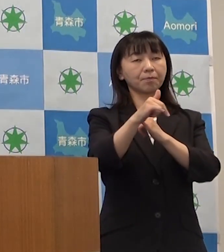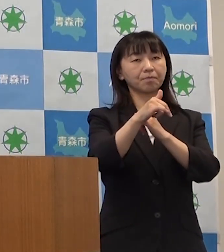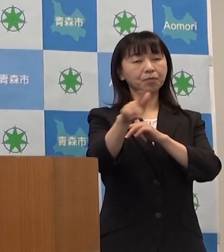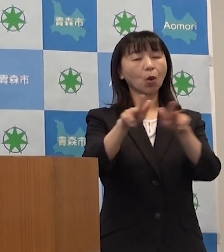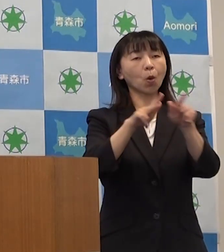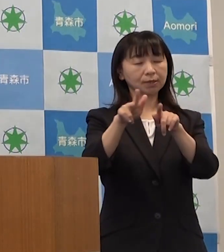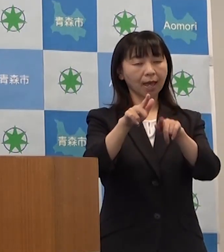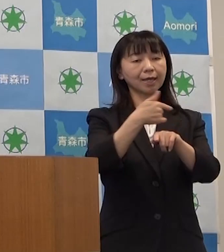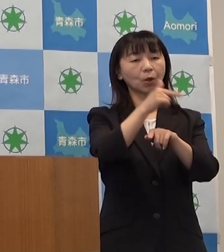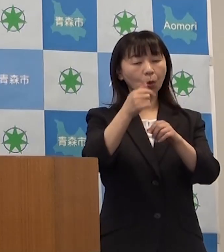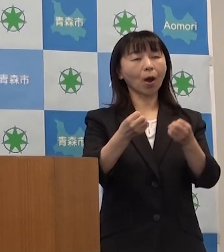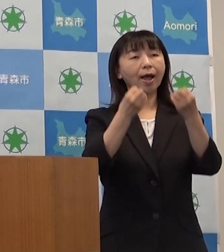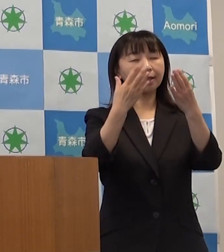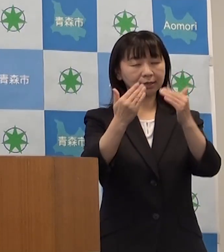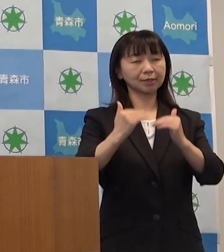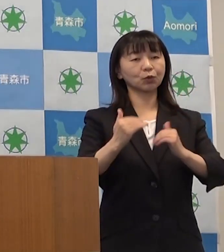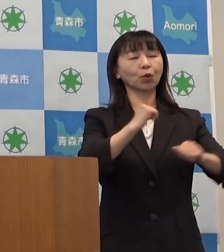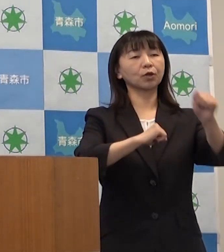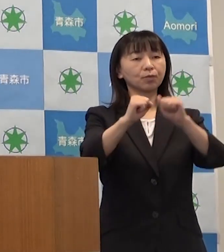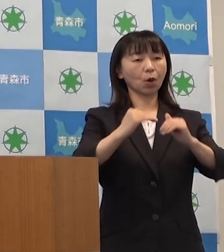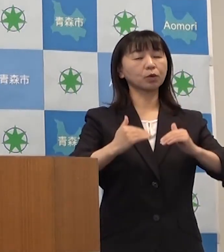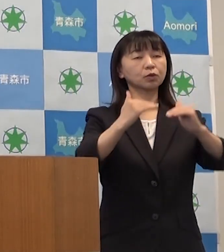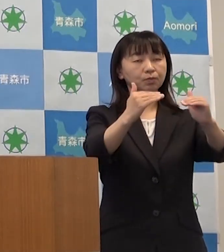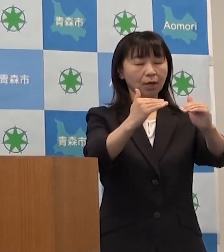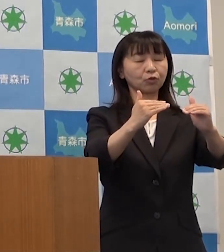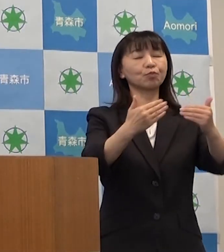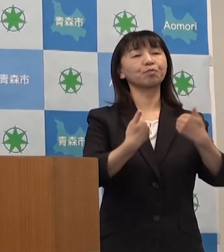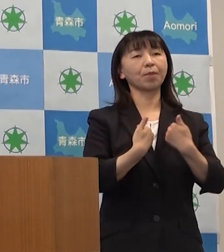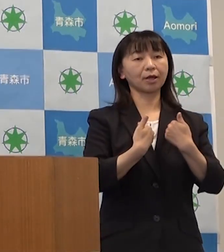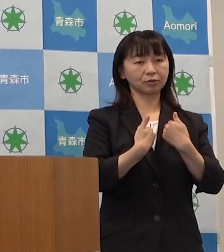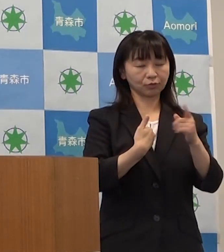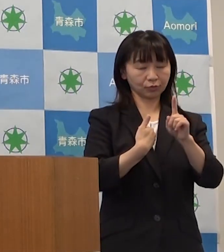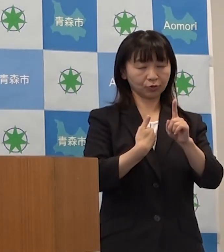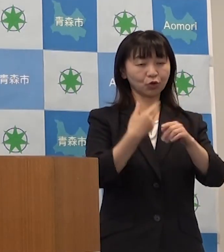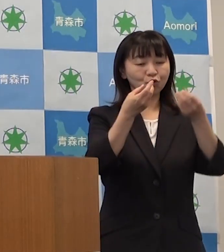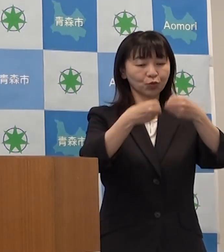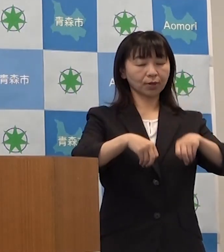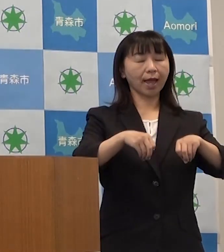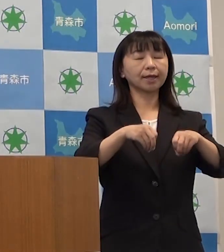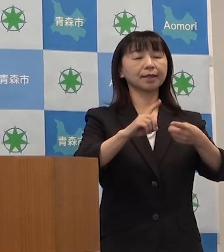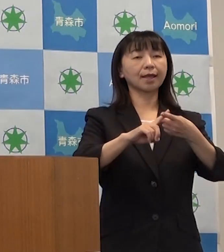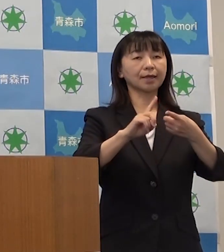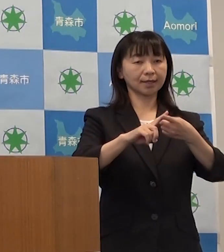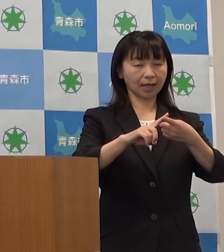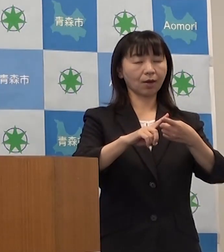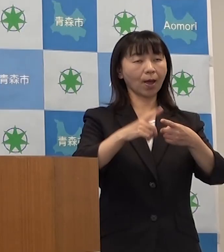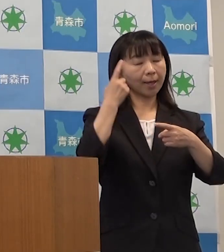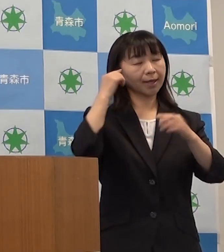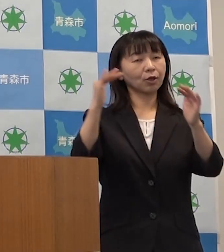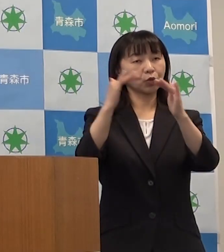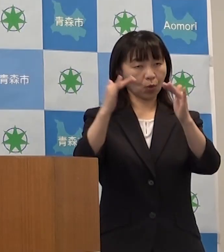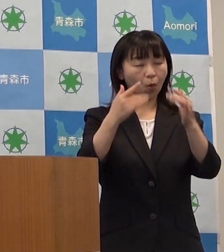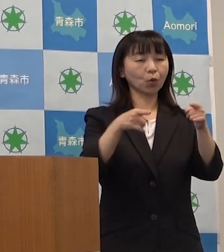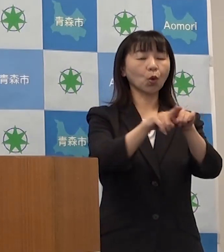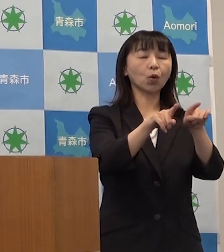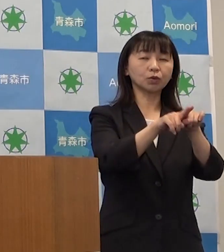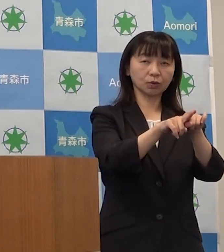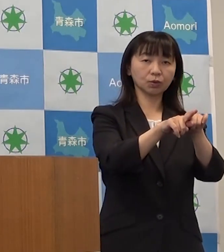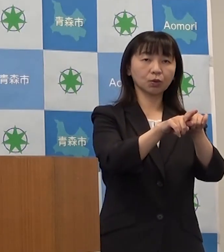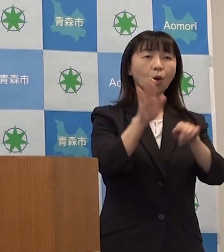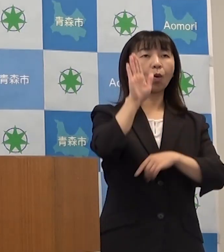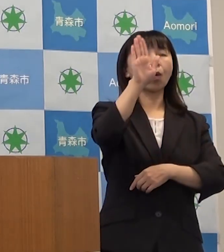興の取り組みを進めるべく、その具体的戦略などについて検討共有し、今後